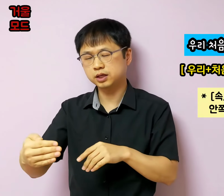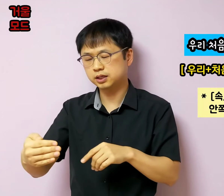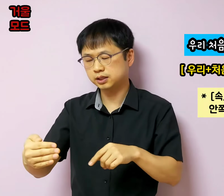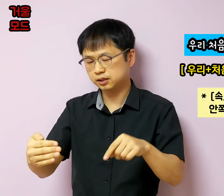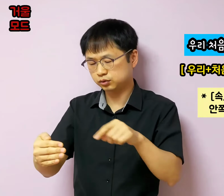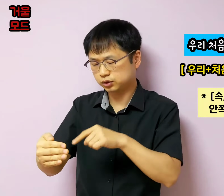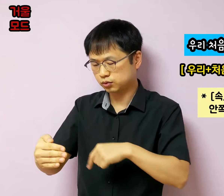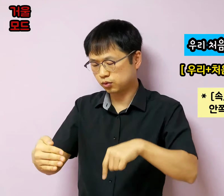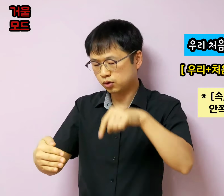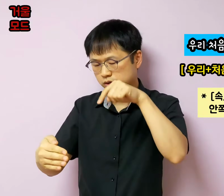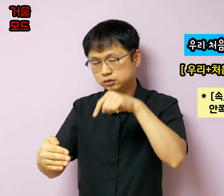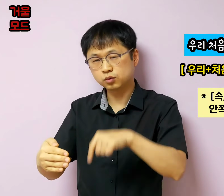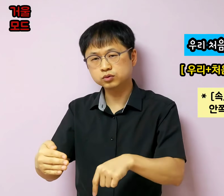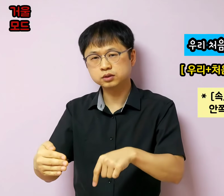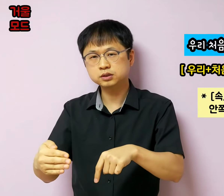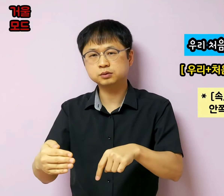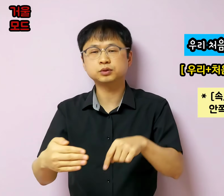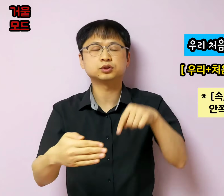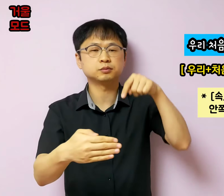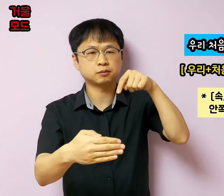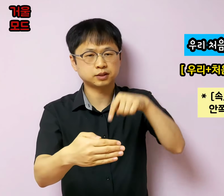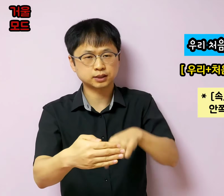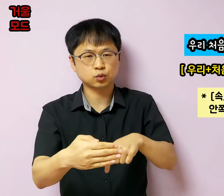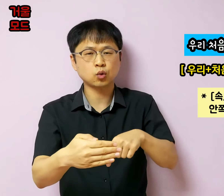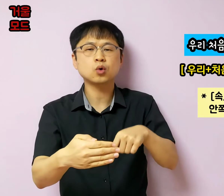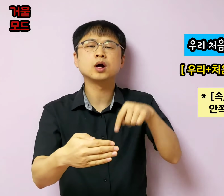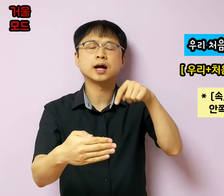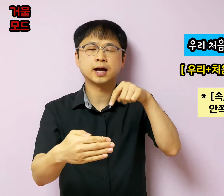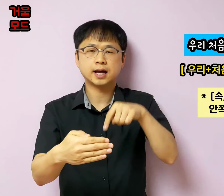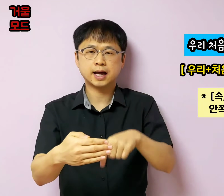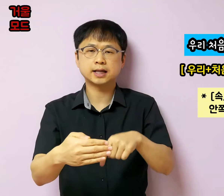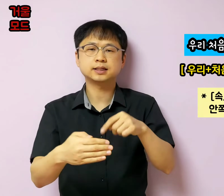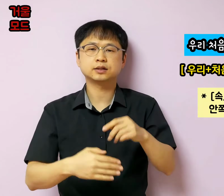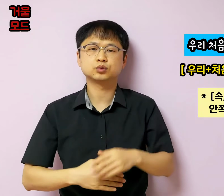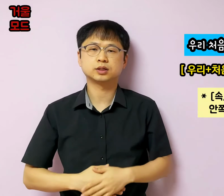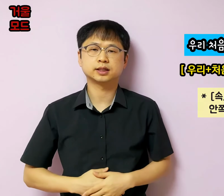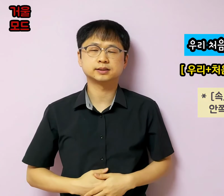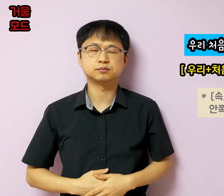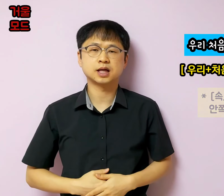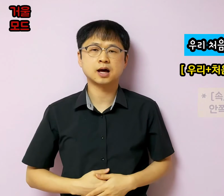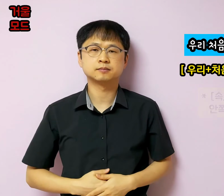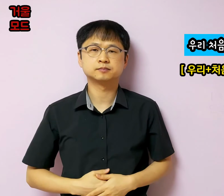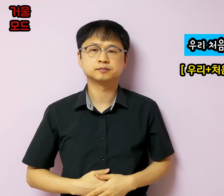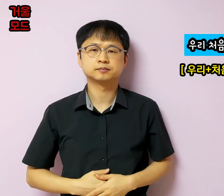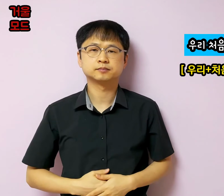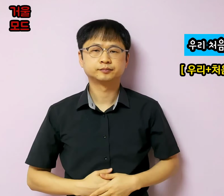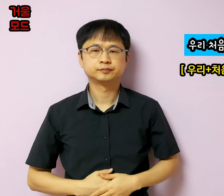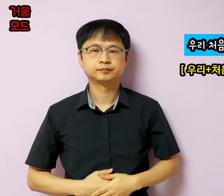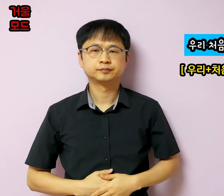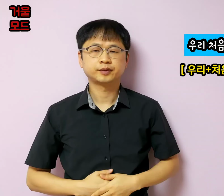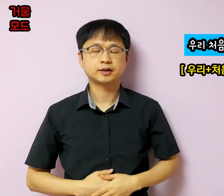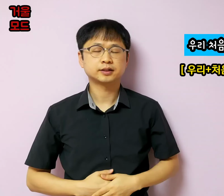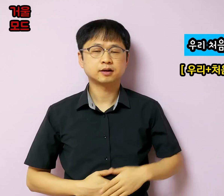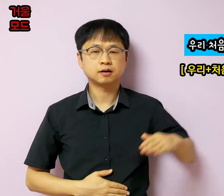울타리를 나타내 주시고 그 속을 짚어주시면 됩니다. 속, 안이라는 수어가 되겠습니다. 네,